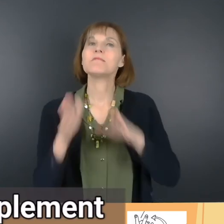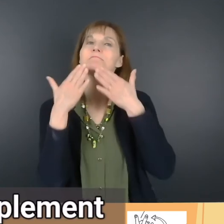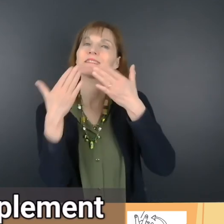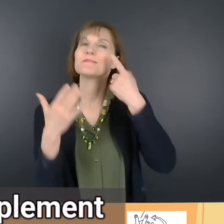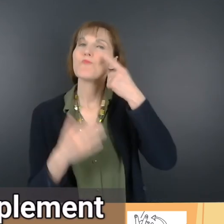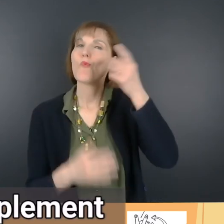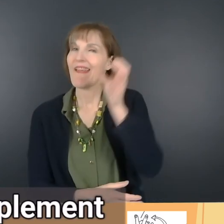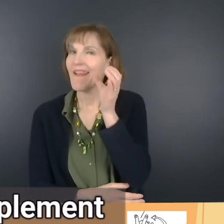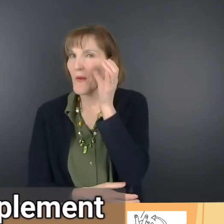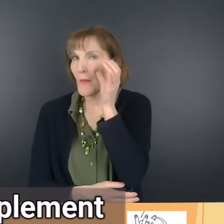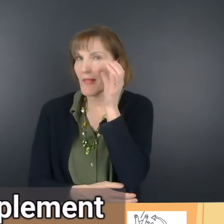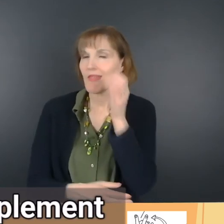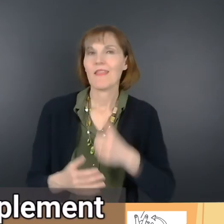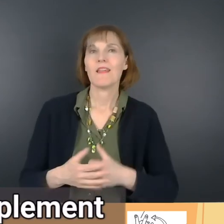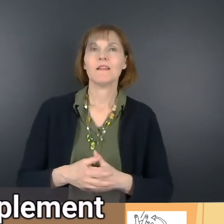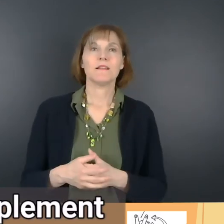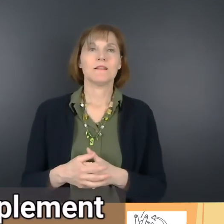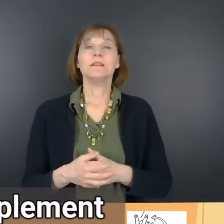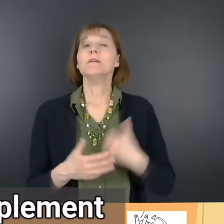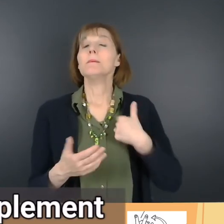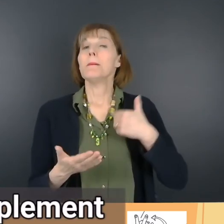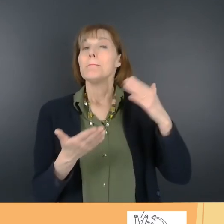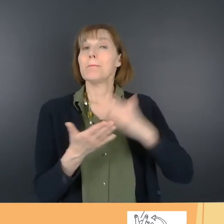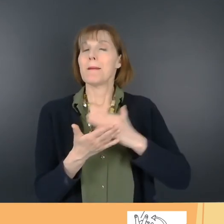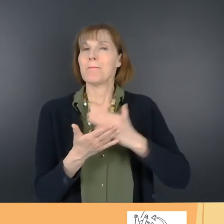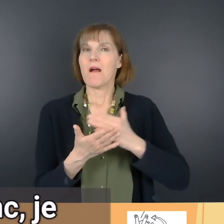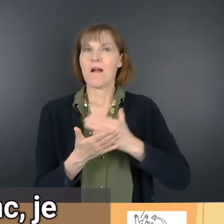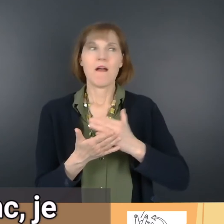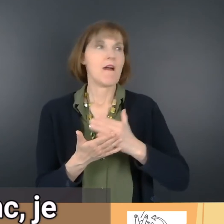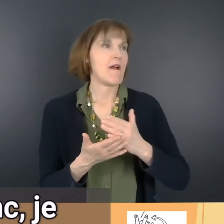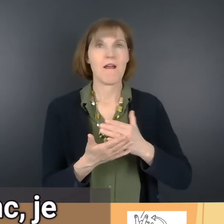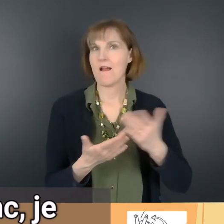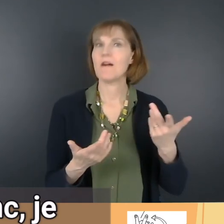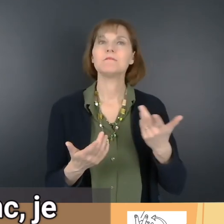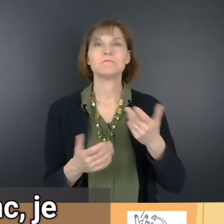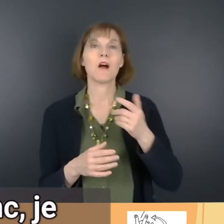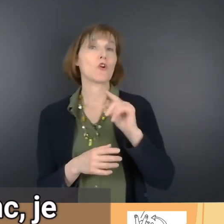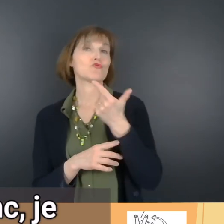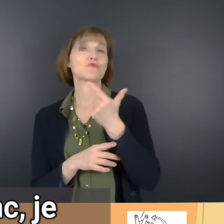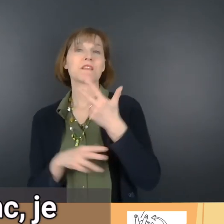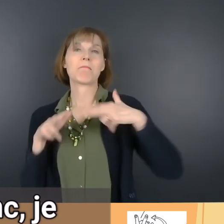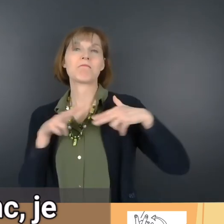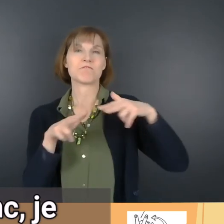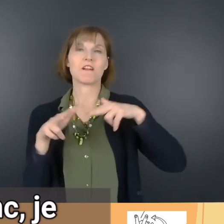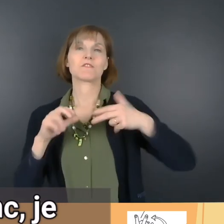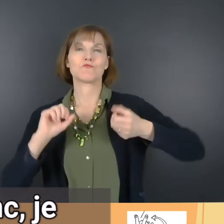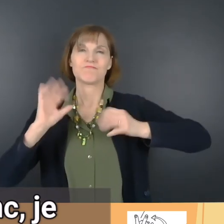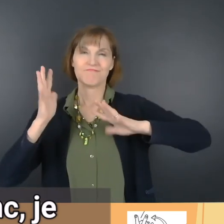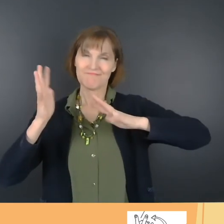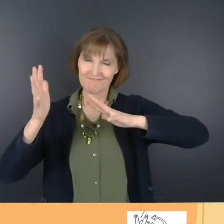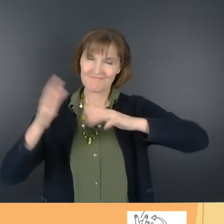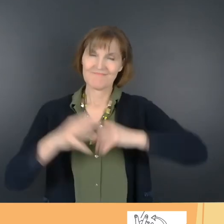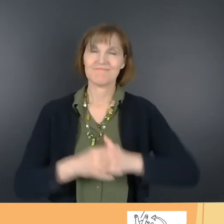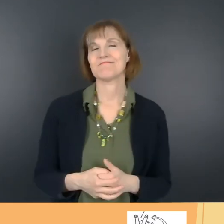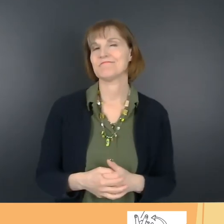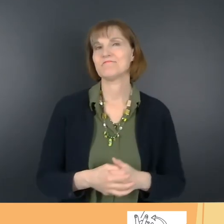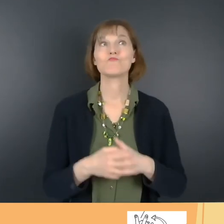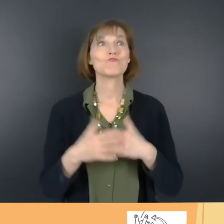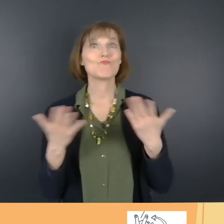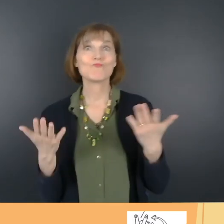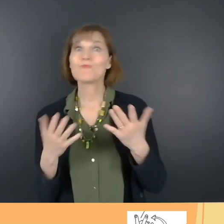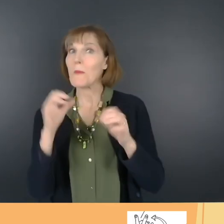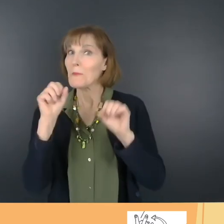Voilà. Tout simplement. Merci pour votre écoute. Je prépare la deuxième vidéo en traduction,